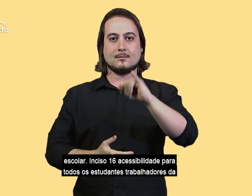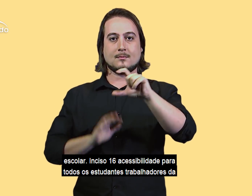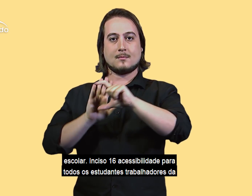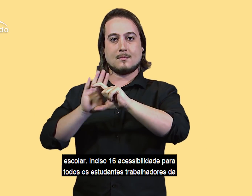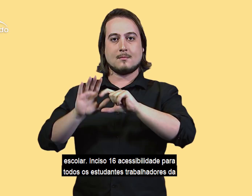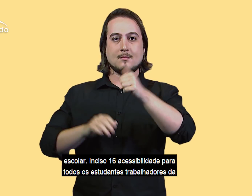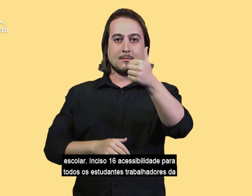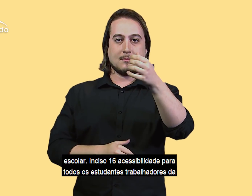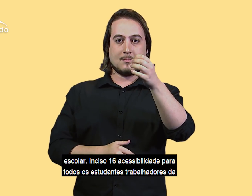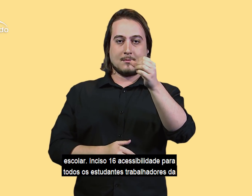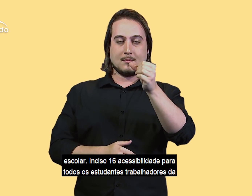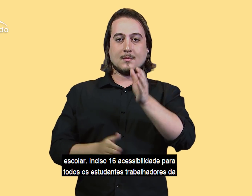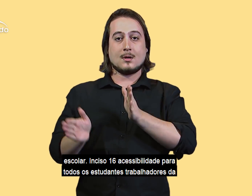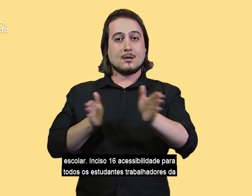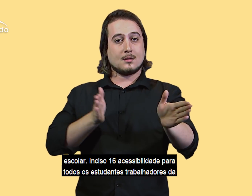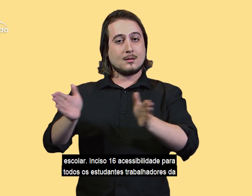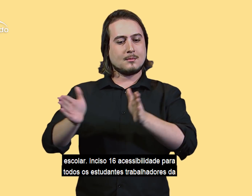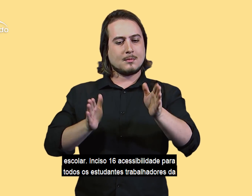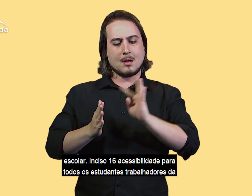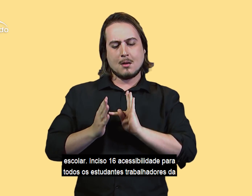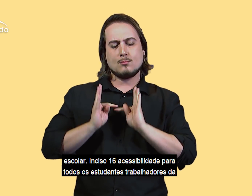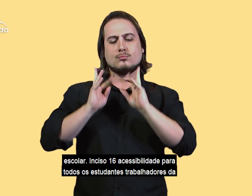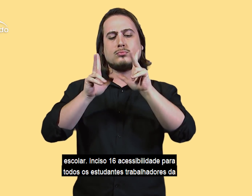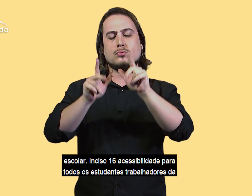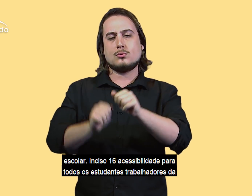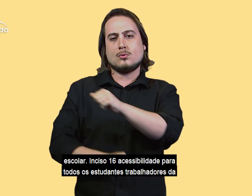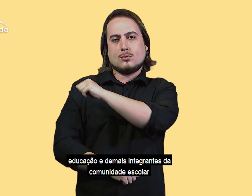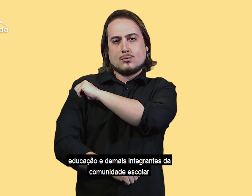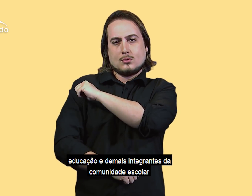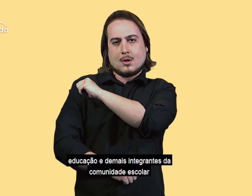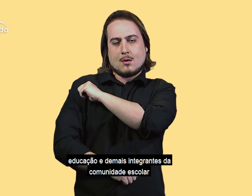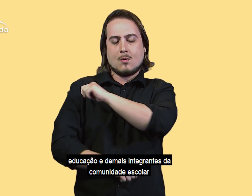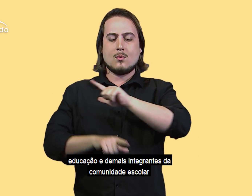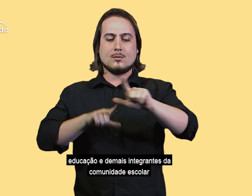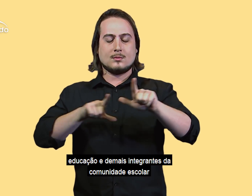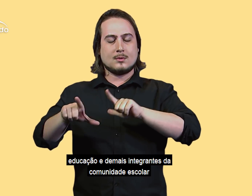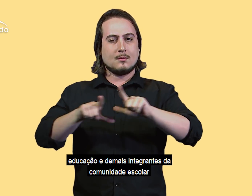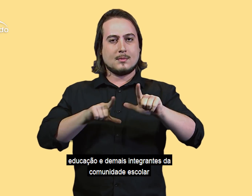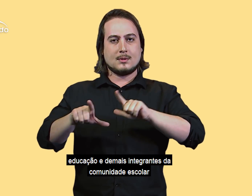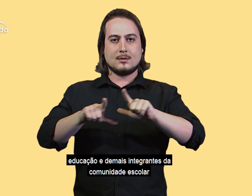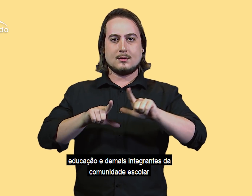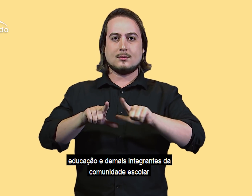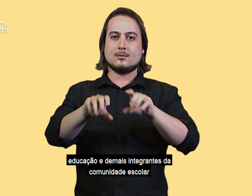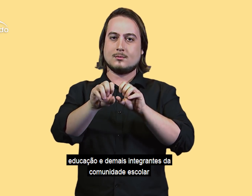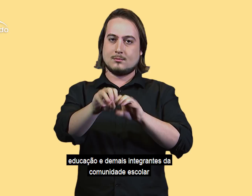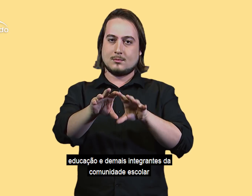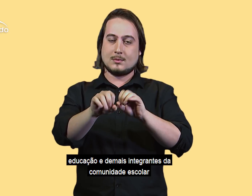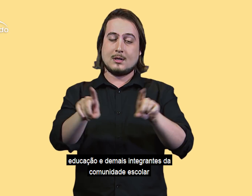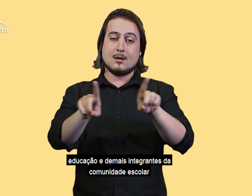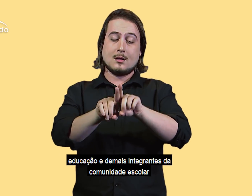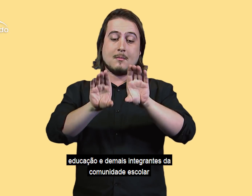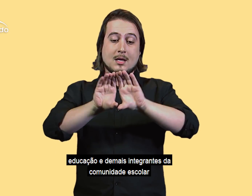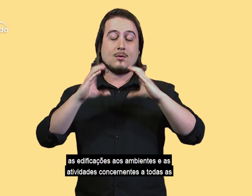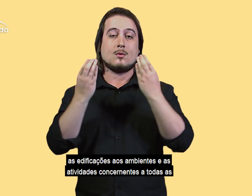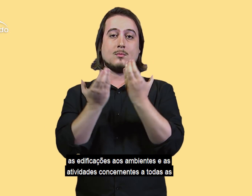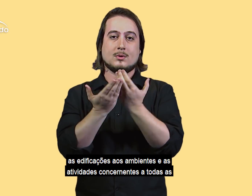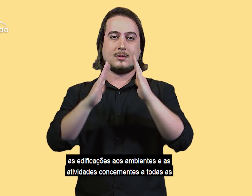acessibilidade para todos os estudantes trabalhadores da educação e demais integrantes da comunidade escolar as edificações